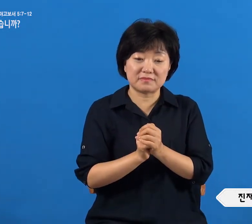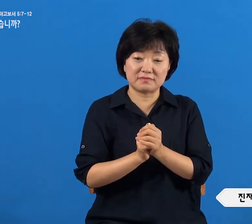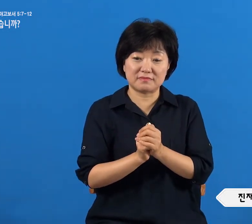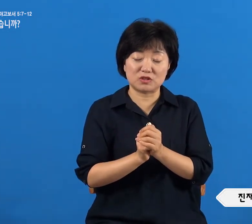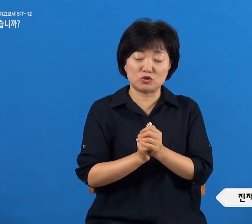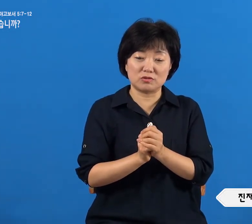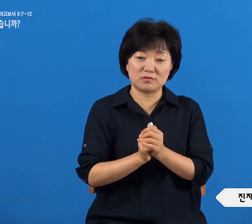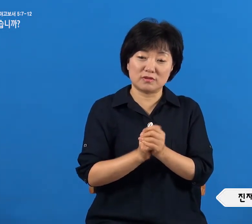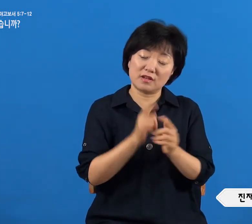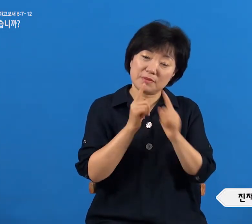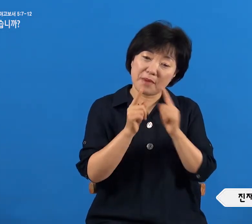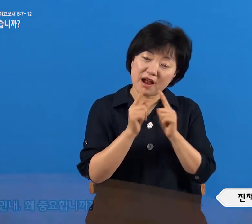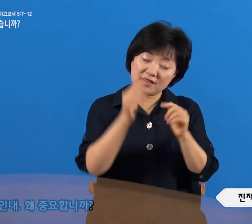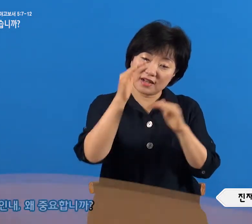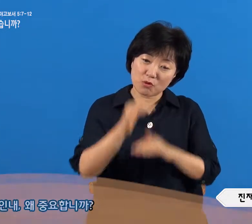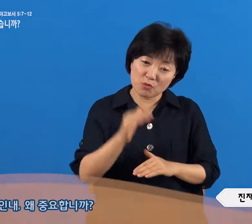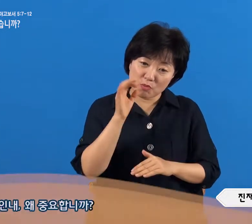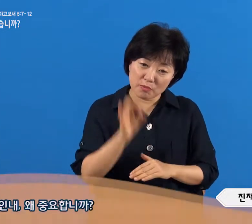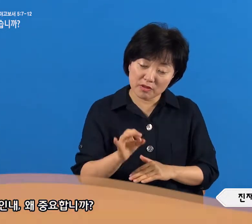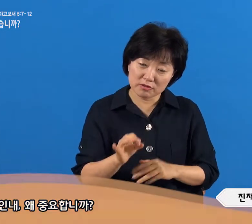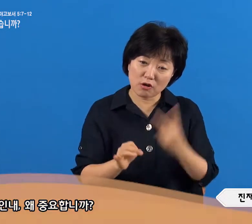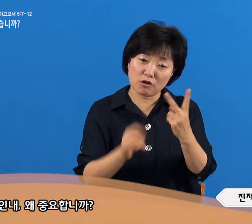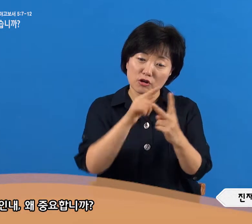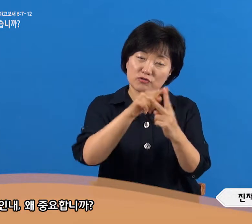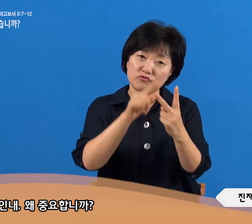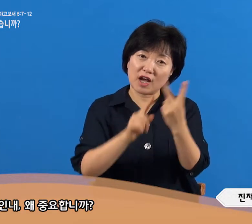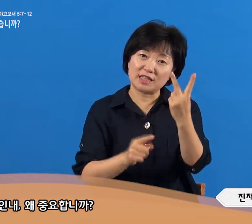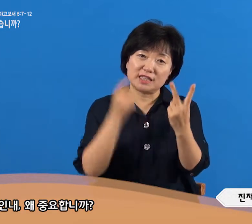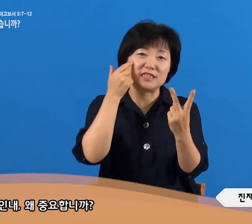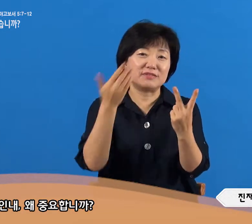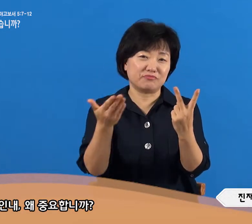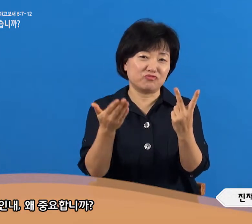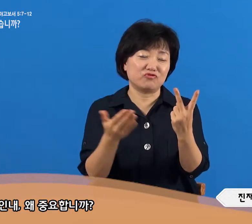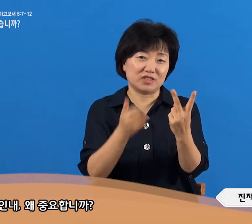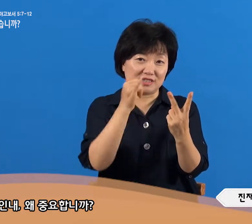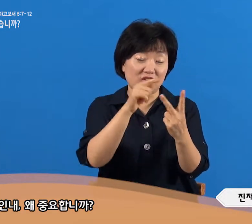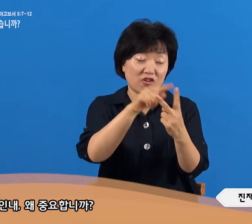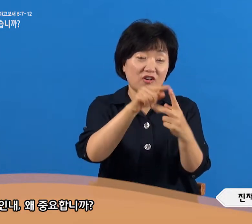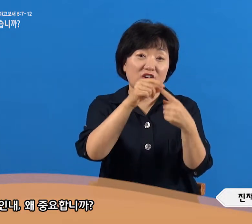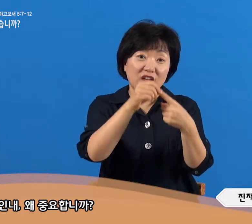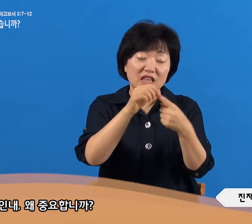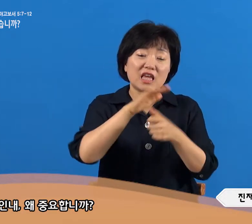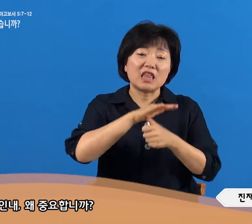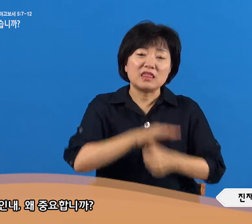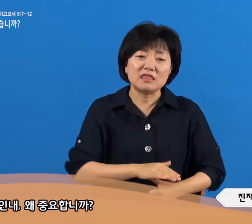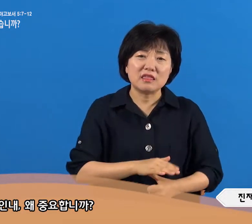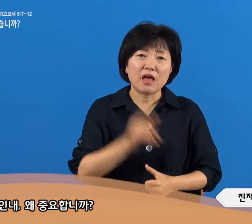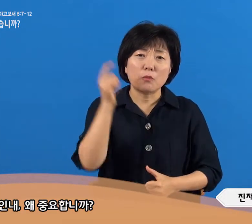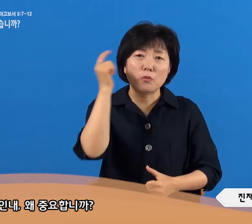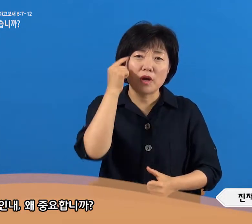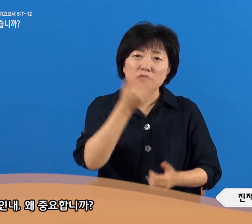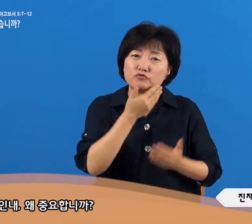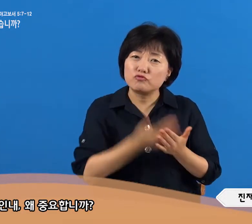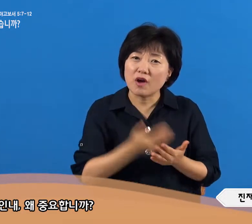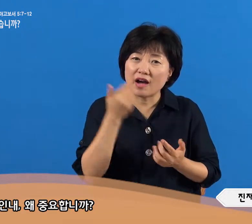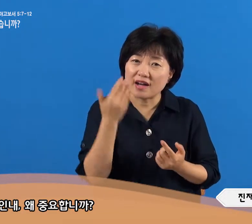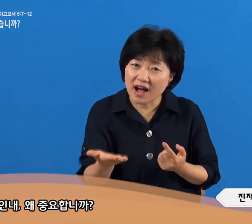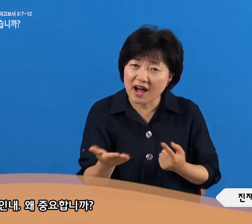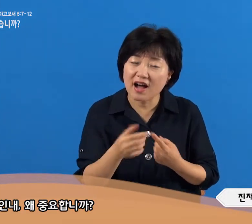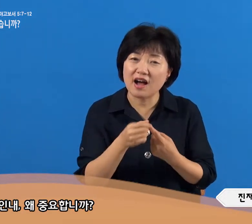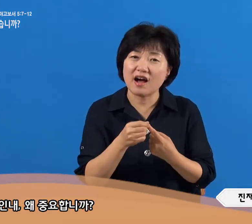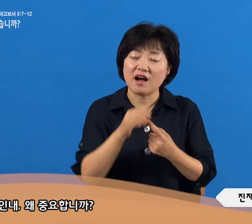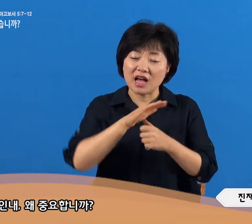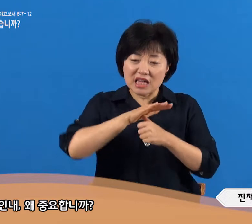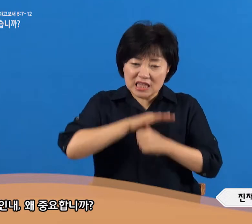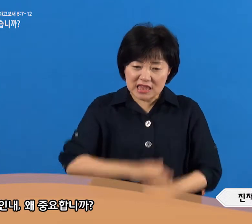중요한 질문을 던져봅니다. 첫째 질문입니다. 인내, 왜 그렇게 중요합니까?